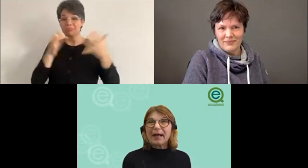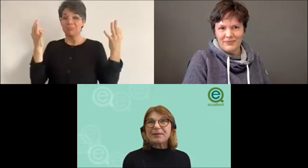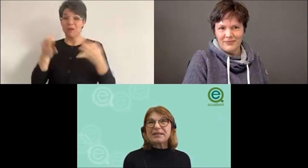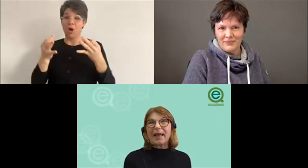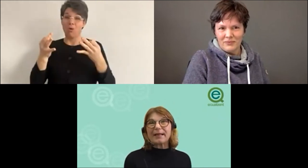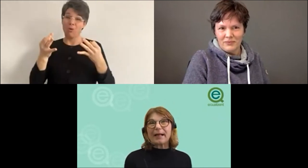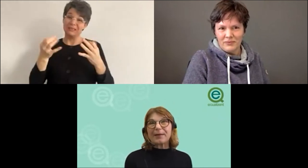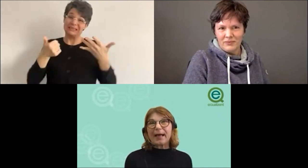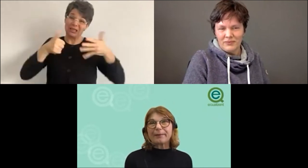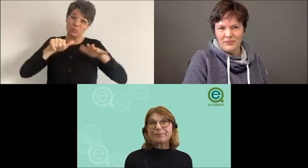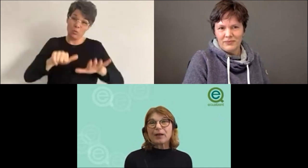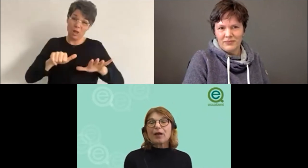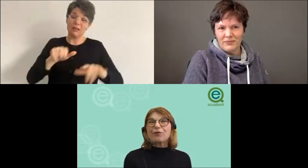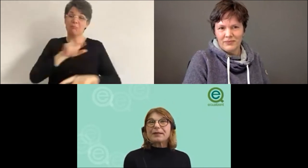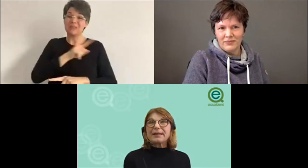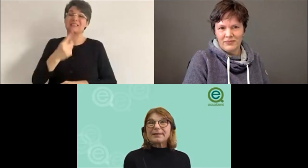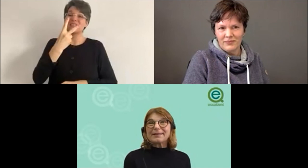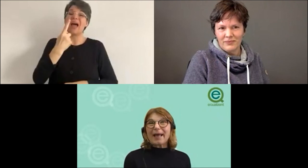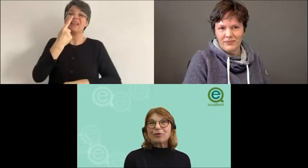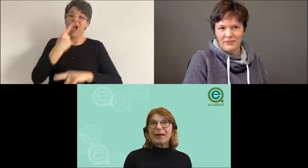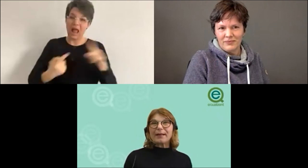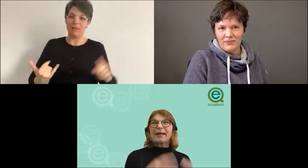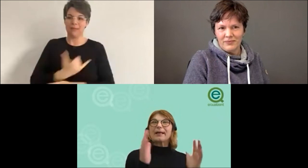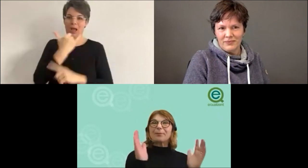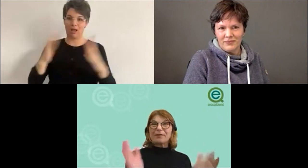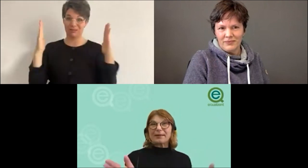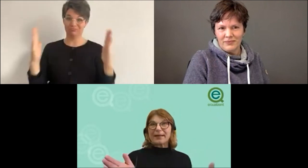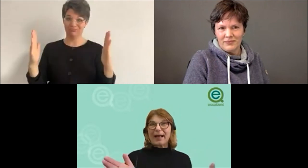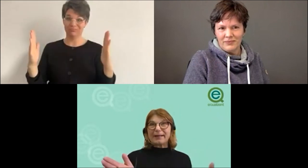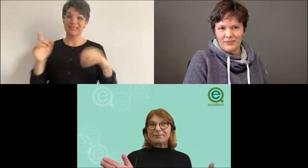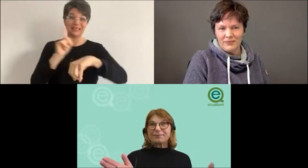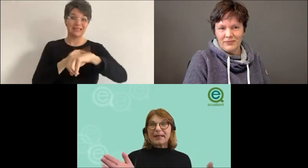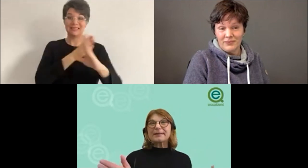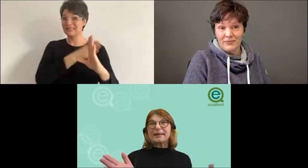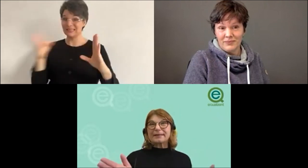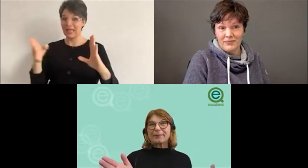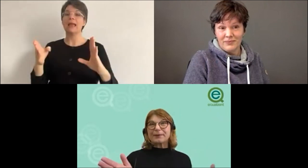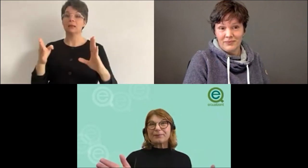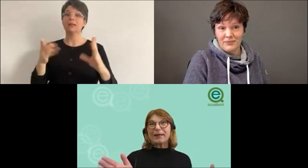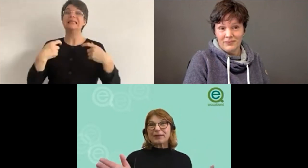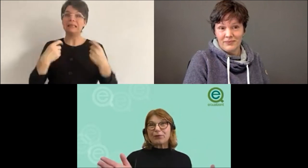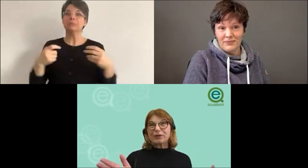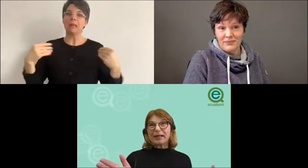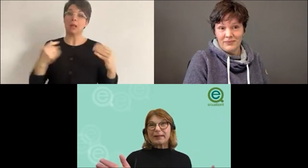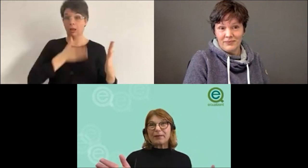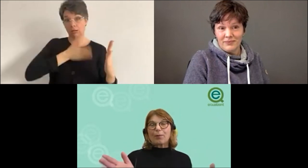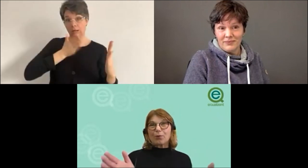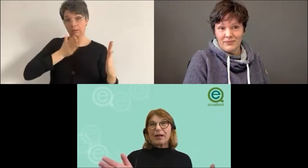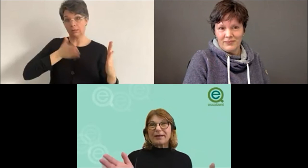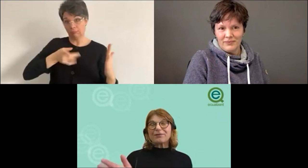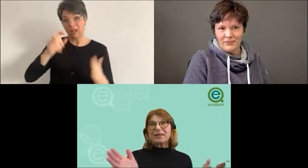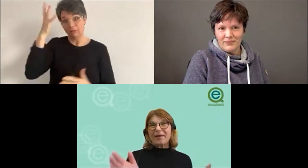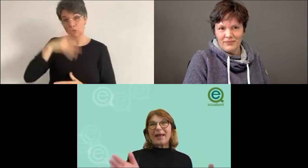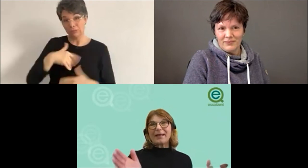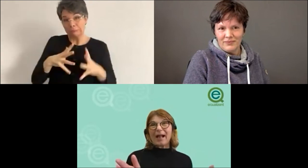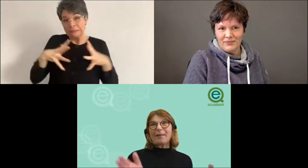1,5 Jahr bis 2,5 Jahre. Für diese Zeitspanne gibt es Materialien. insgesamt. Ja? Kannst du dir vorstellen, ja?